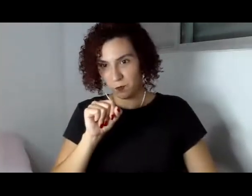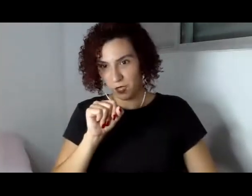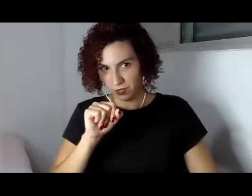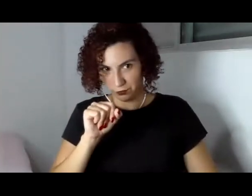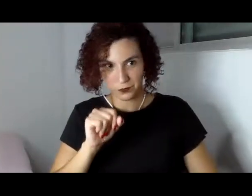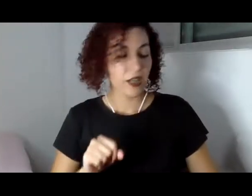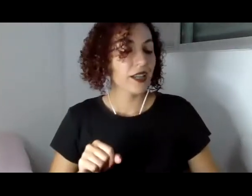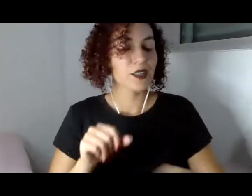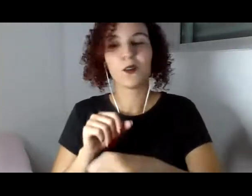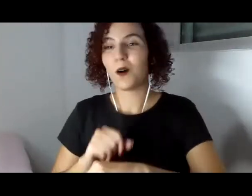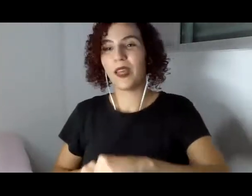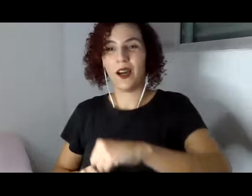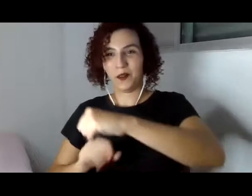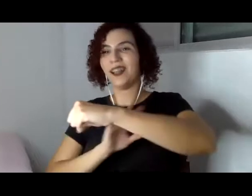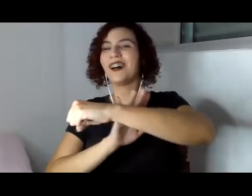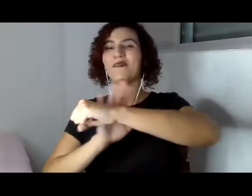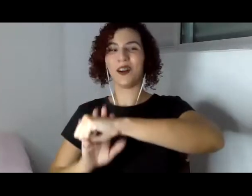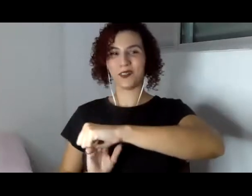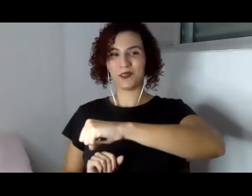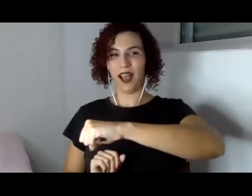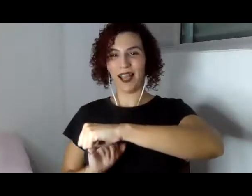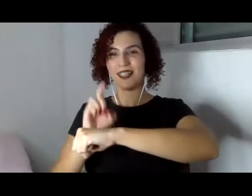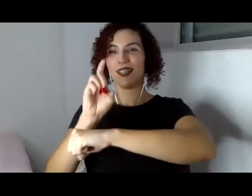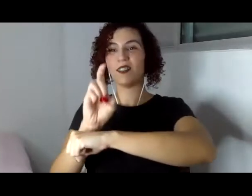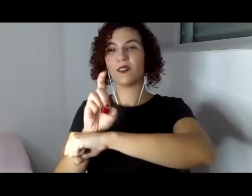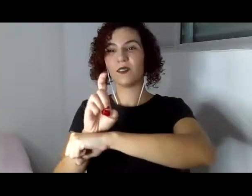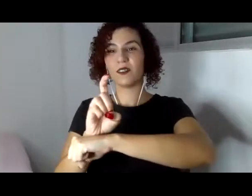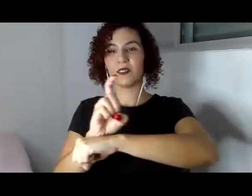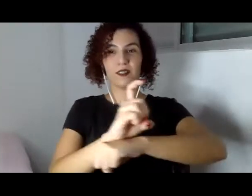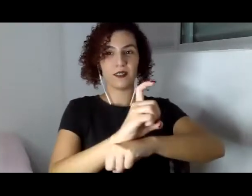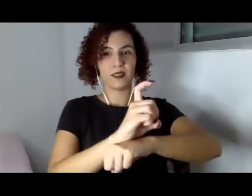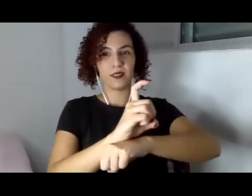para Escorpião. Escorpião, mão de base.